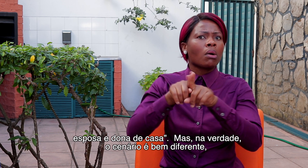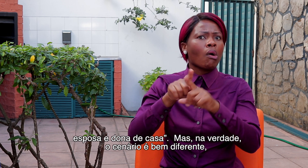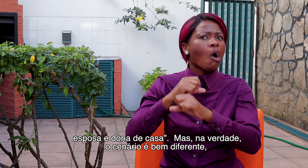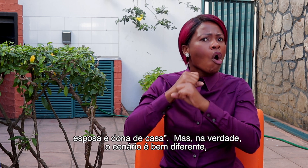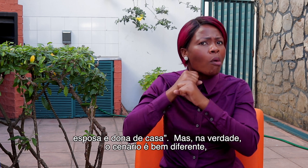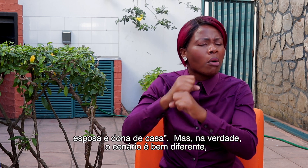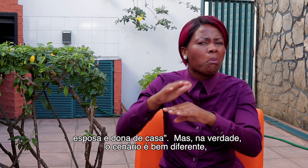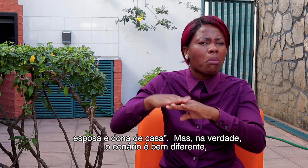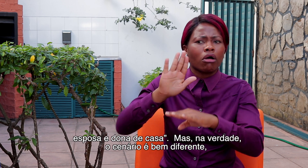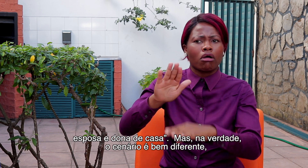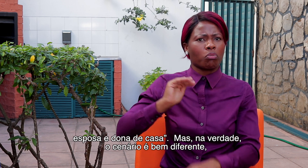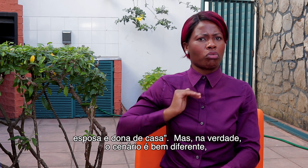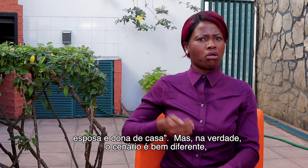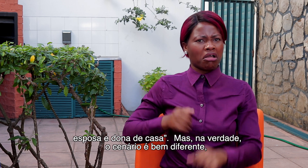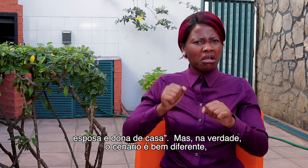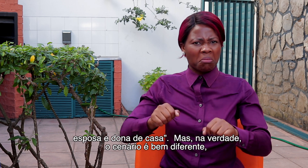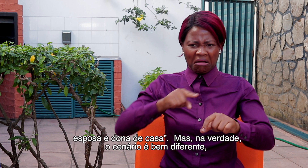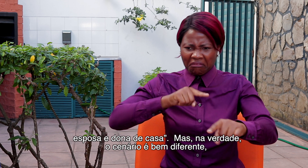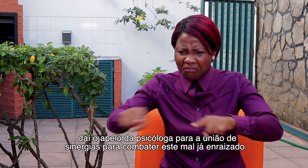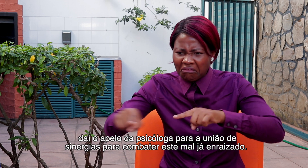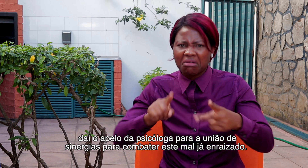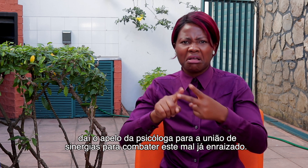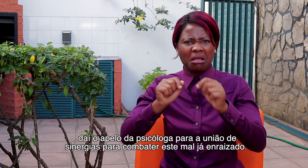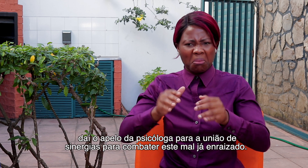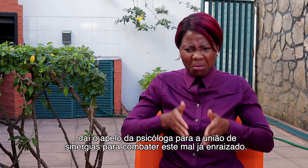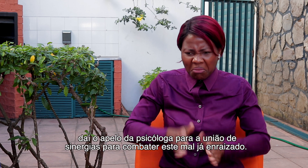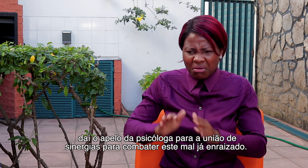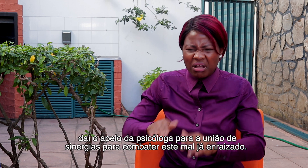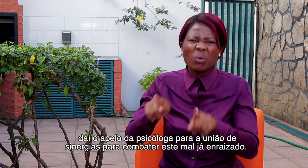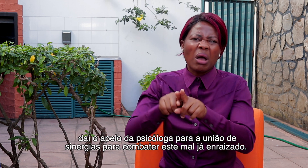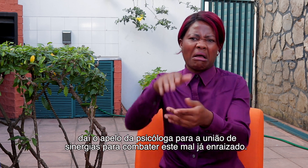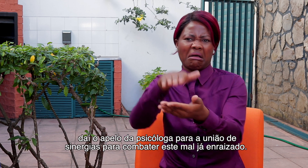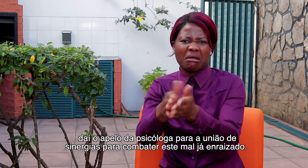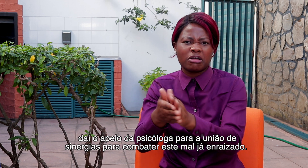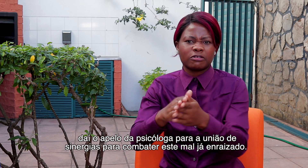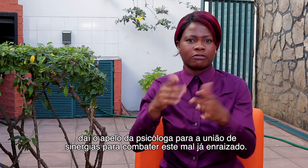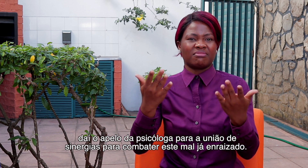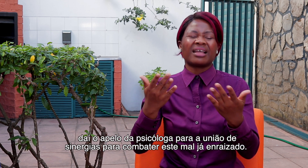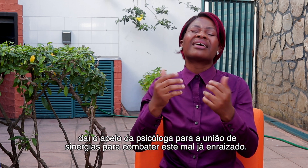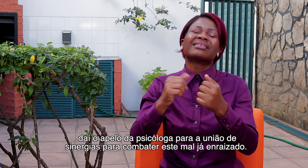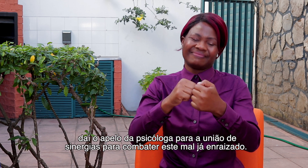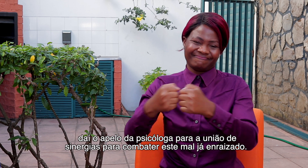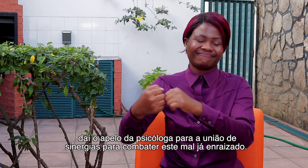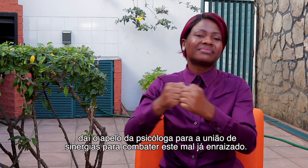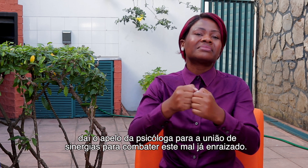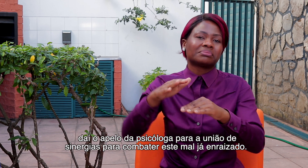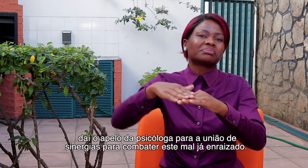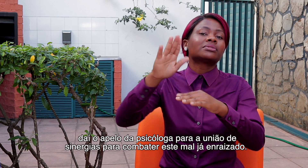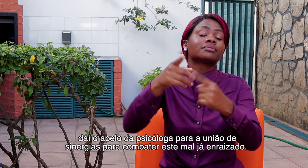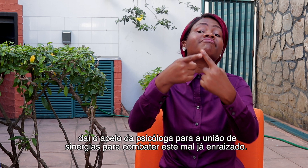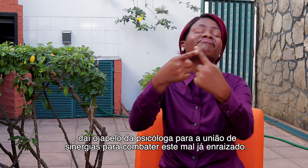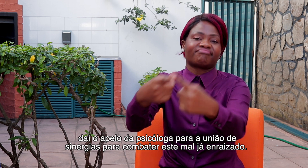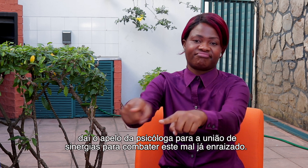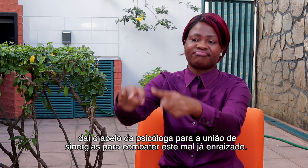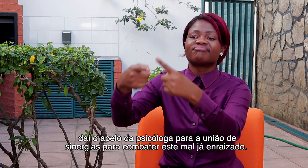para ser esposa e dona de casa. Mas, na verdade, o cenário é bem diferente. Daí